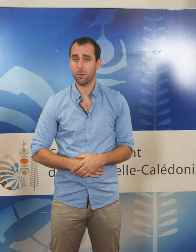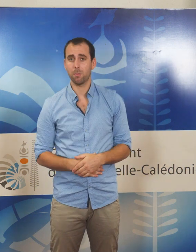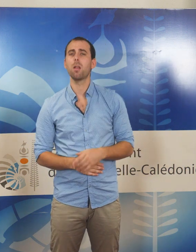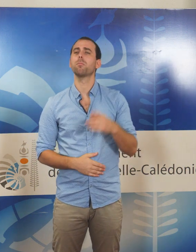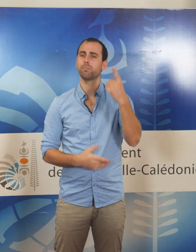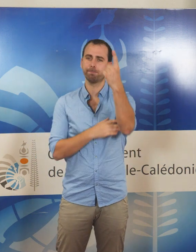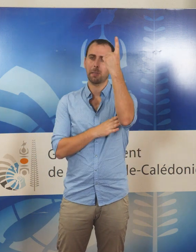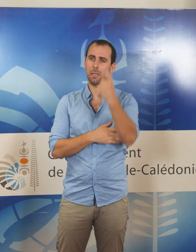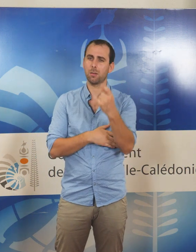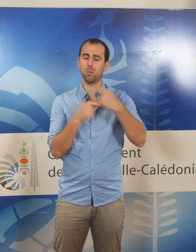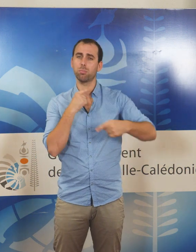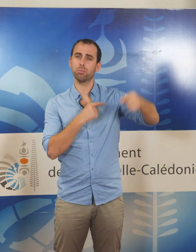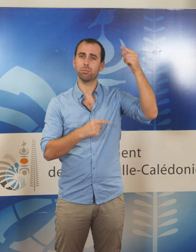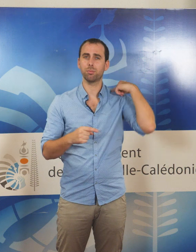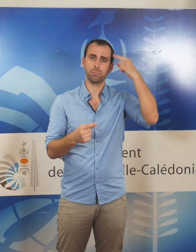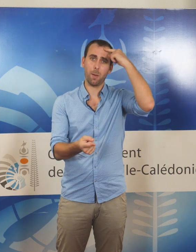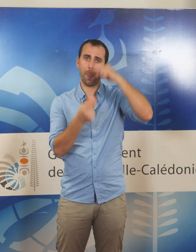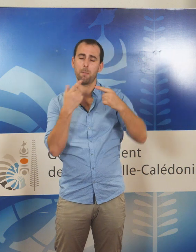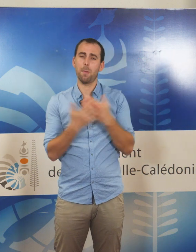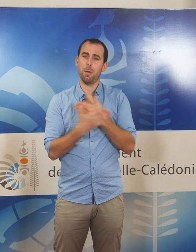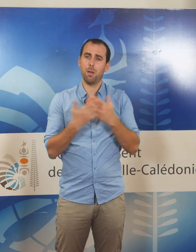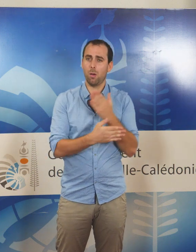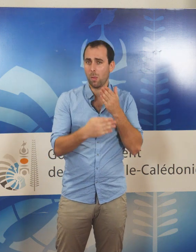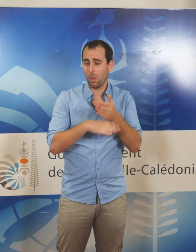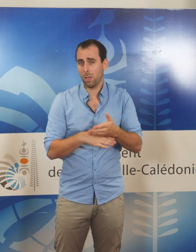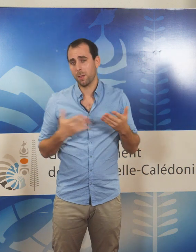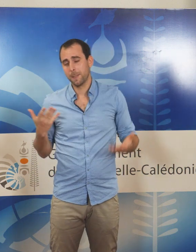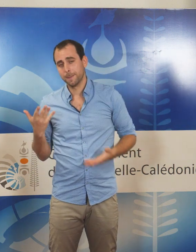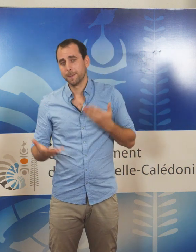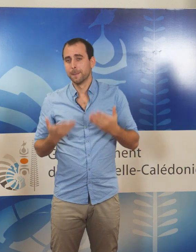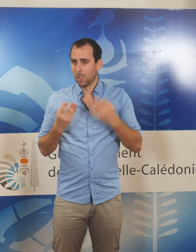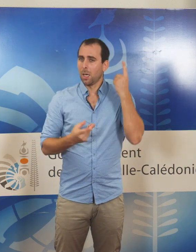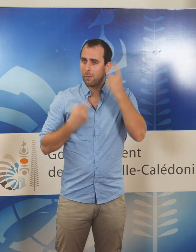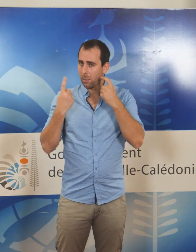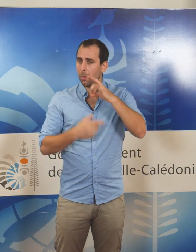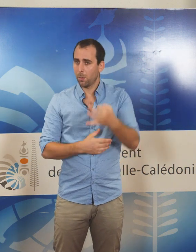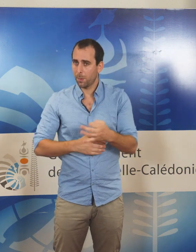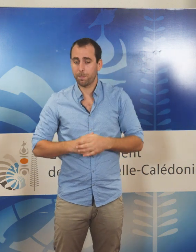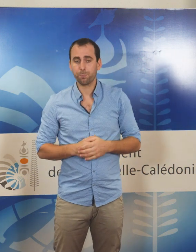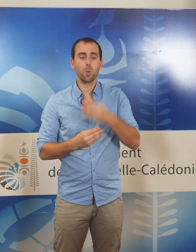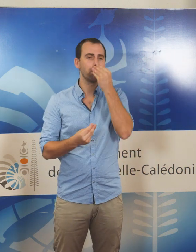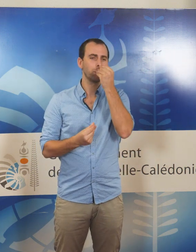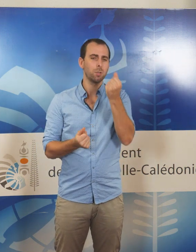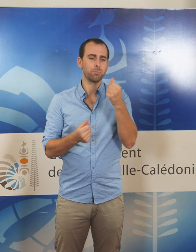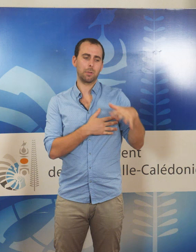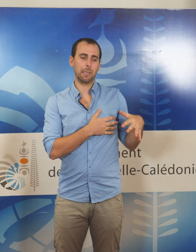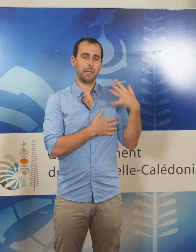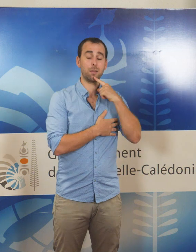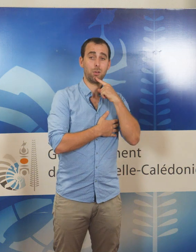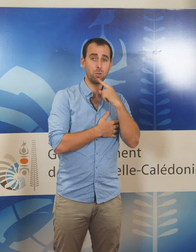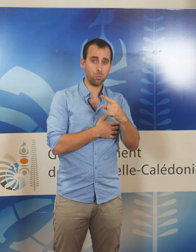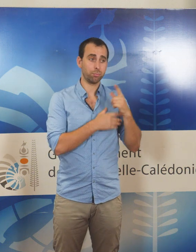évoquée précédemment dans le cadre de la préparation de la rentrée. Donc, ce que nous avons considéré, c'est que les 15 jours de fermeture